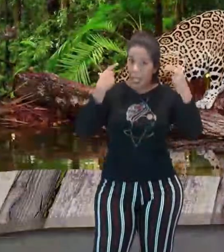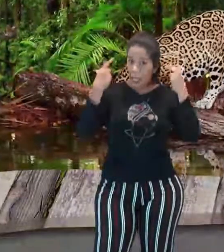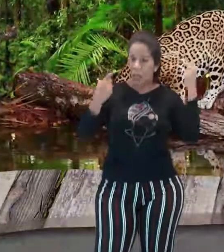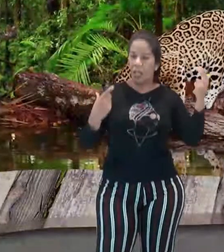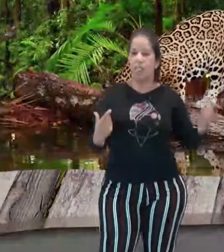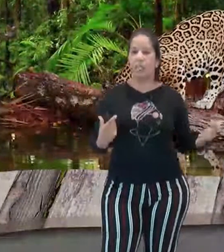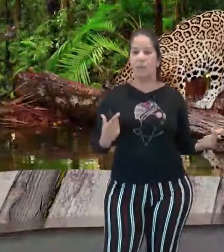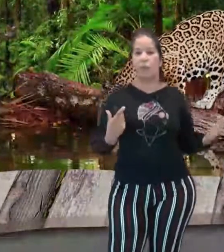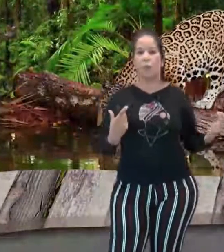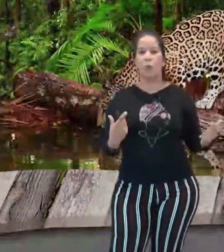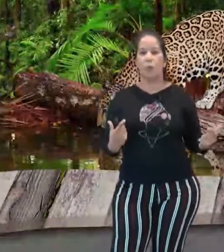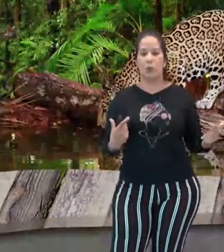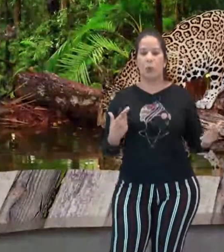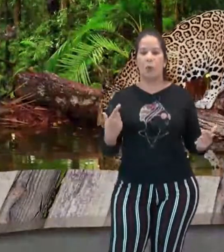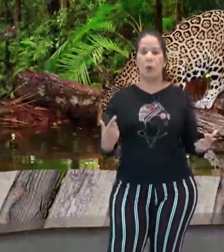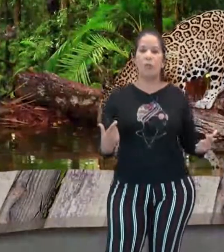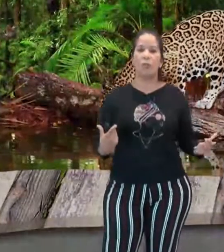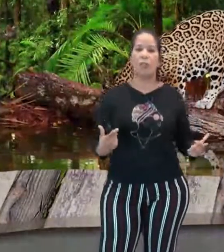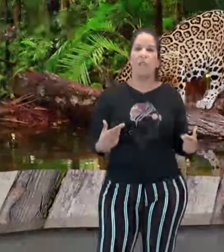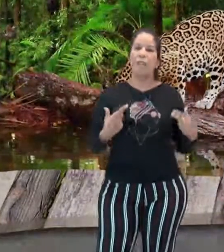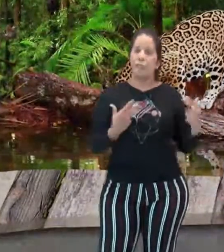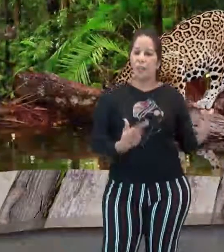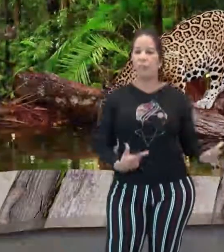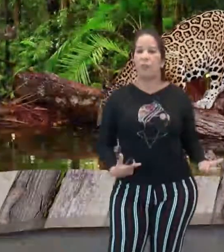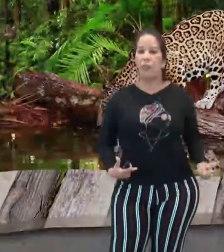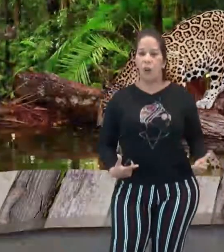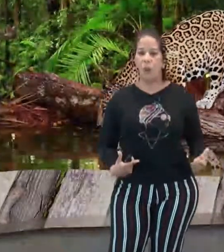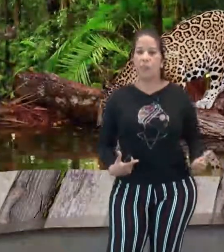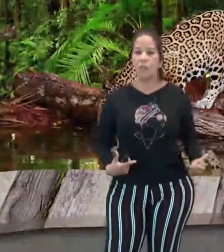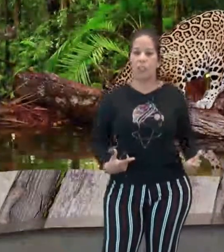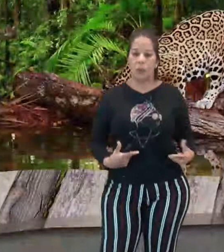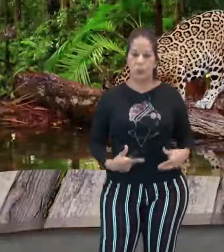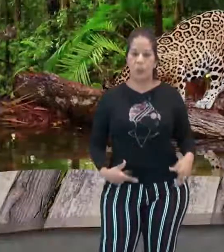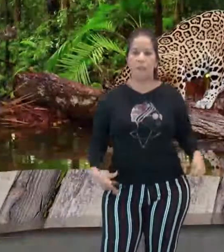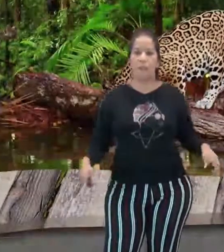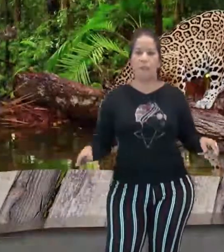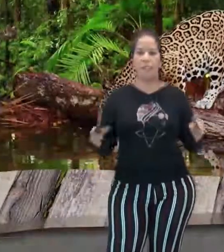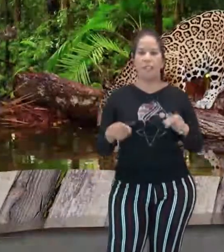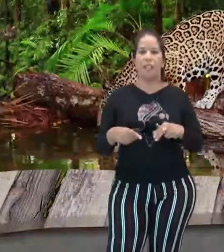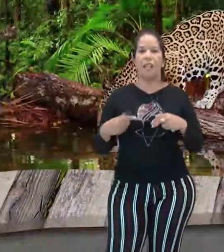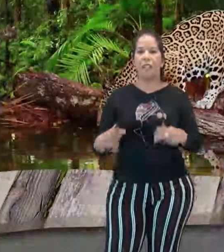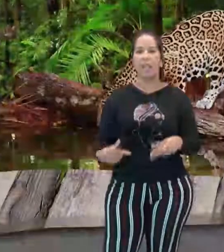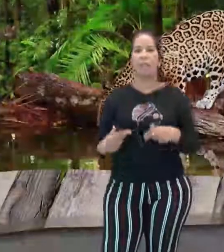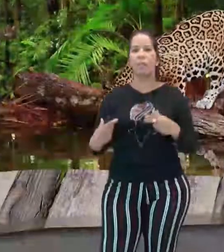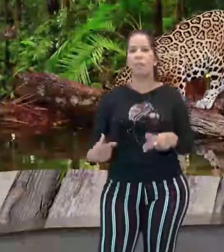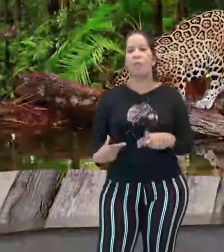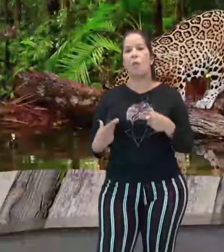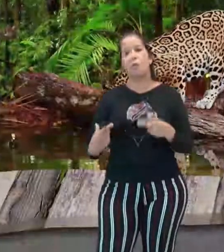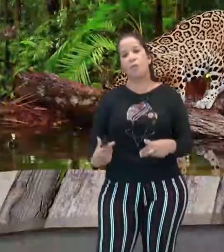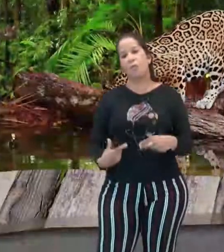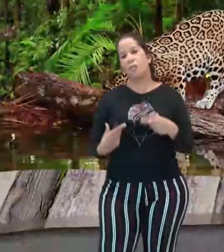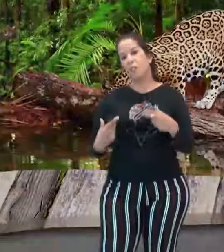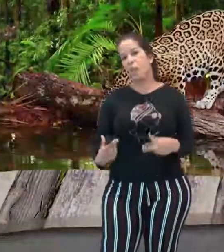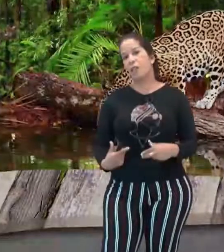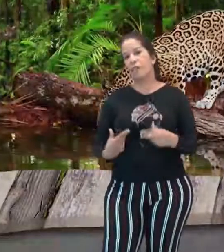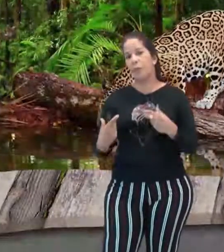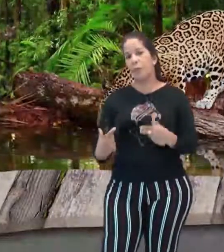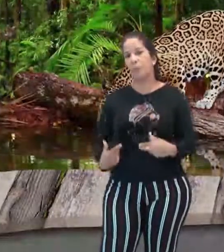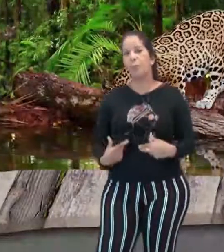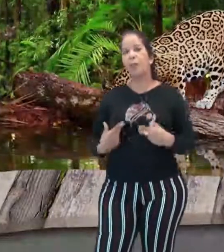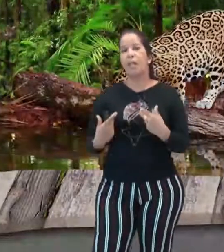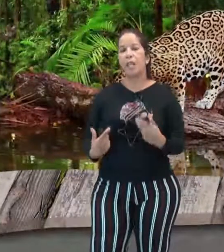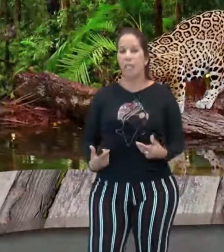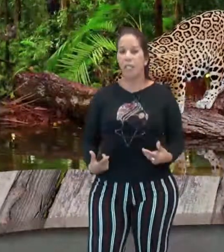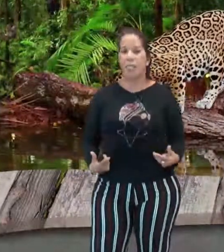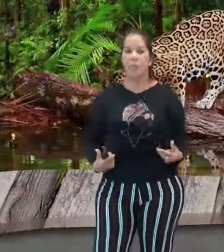também relacionadas a psicológicos, fisiológicos, tá? Tudo é envolvido devido a essa ação desses hormônios que estão aí